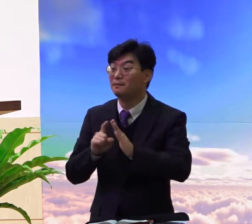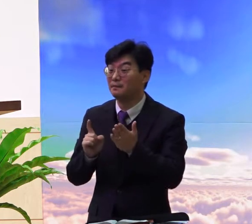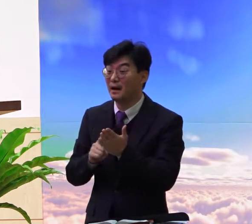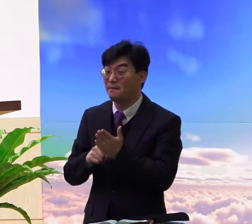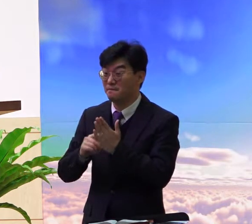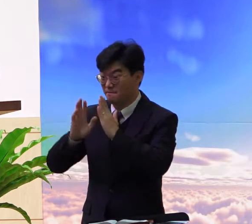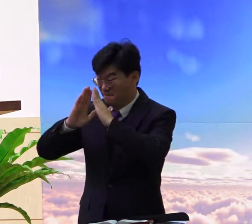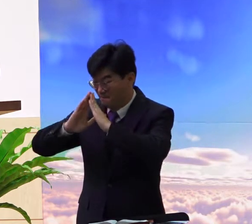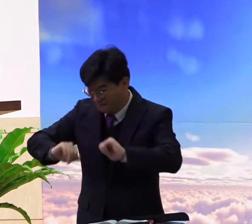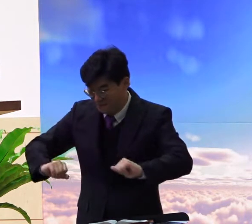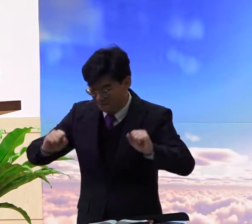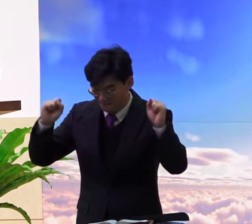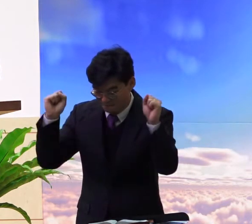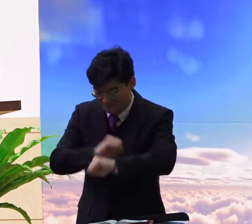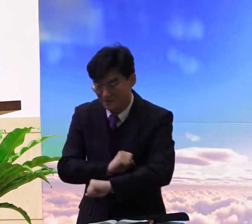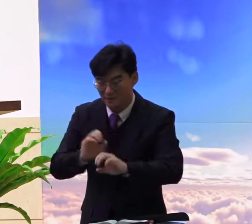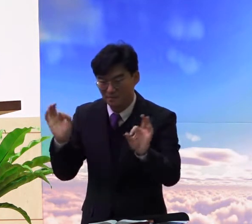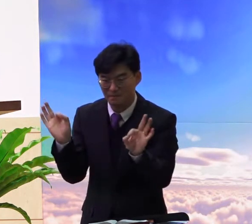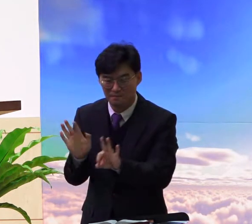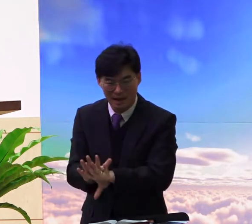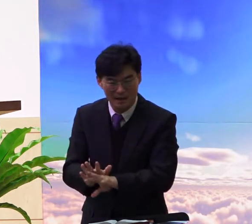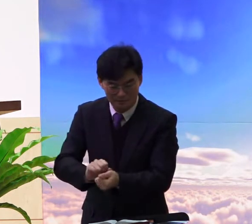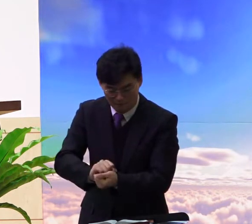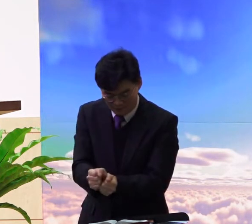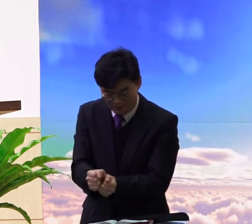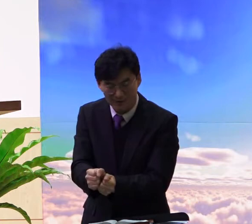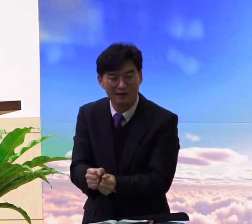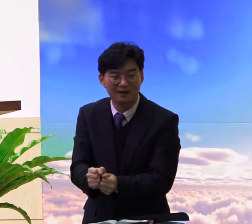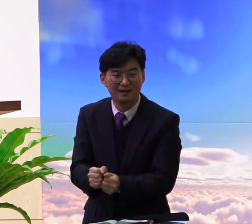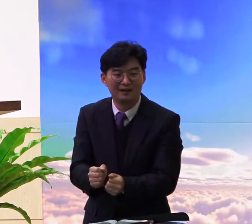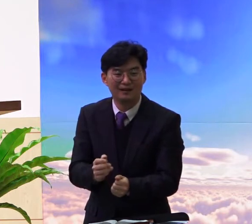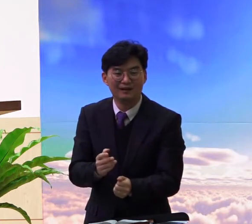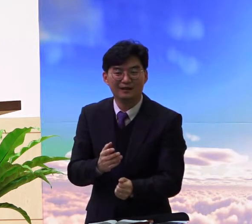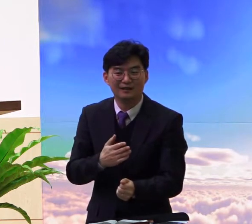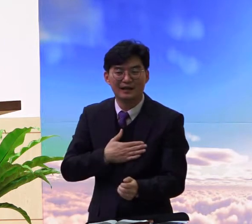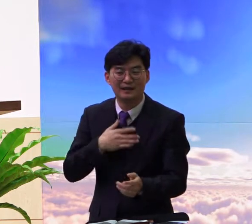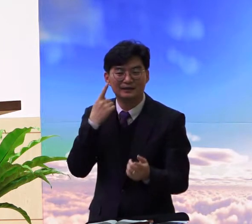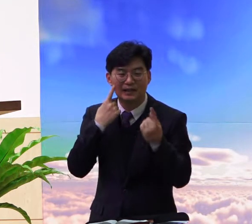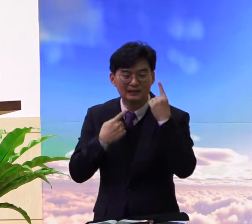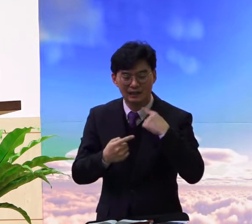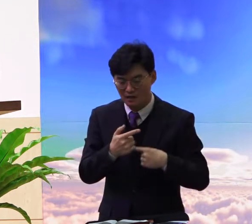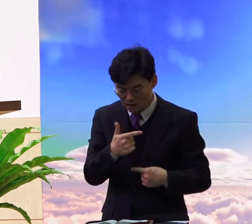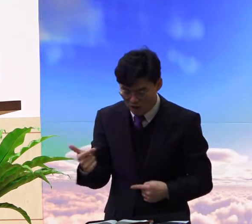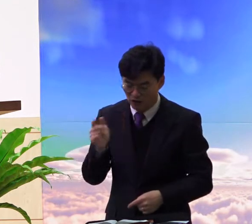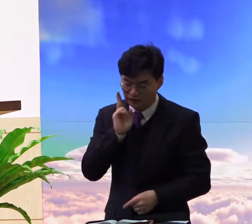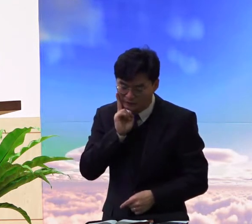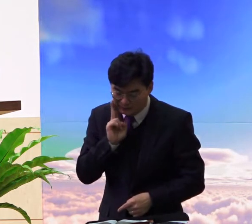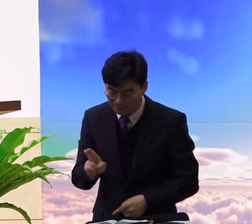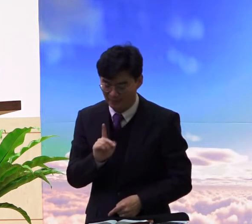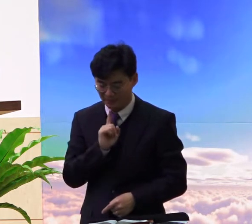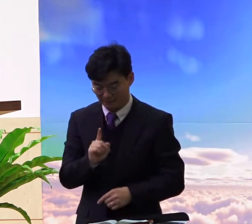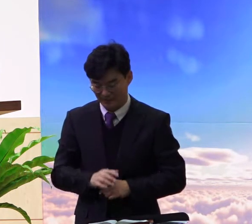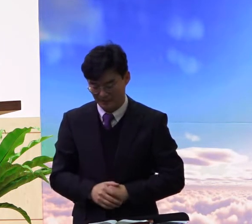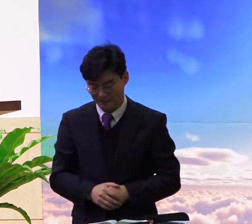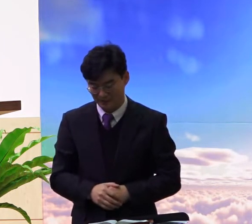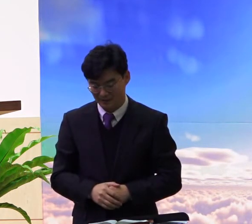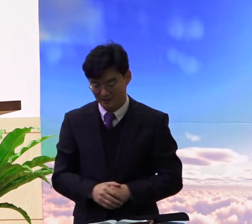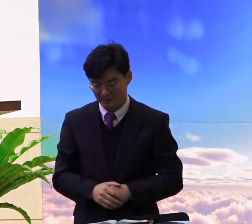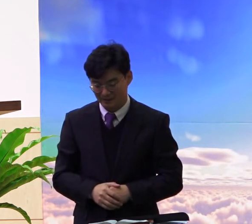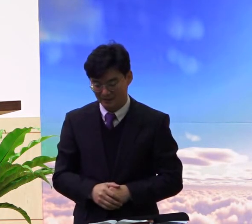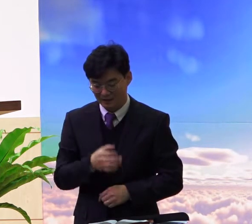그렇게 힘든 그 마음이 다 무너진 상황 속에 있던 다윗. 근데 그 다윗은 이렇게도 힘들고 어려운